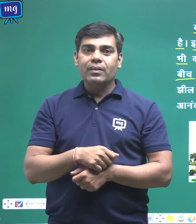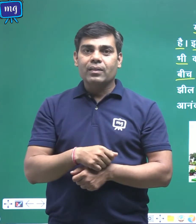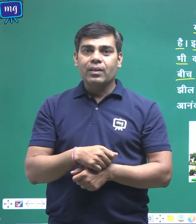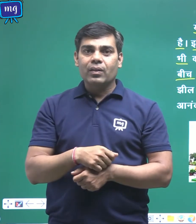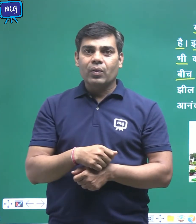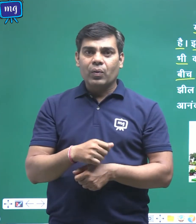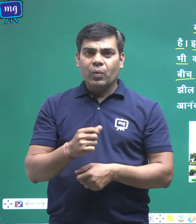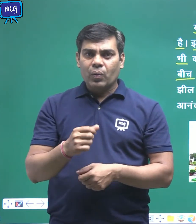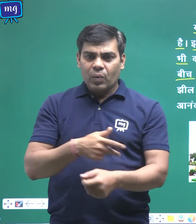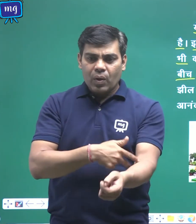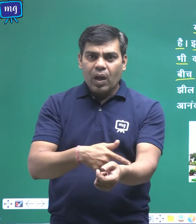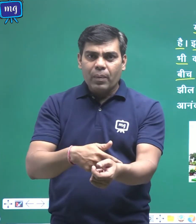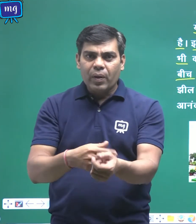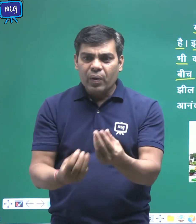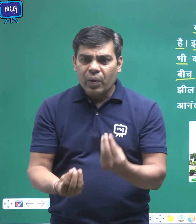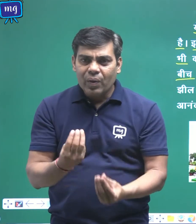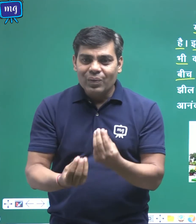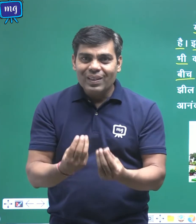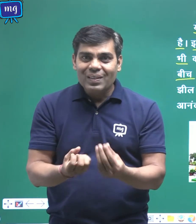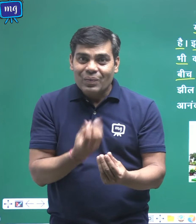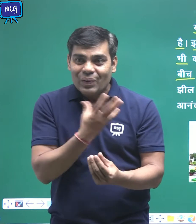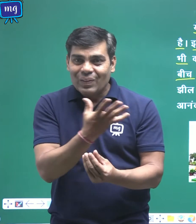नेहरू उद्यान